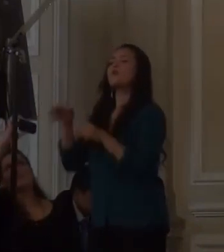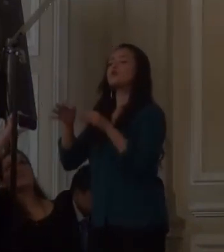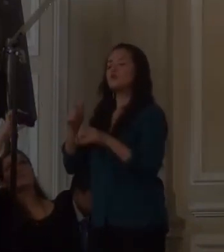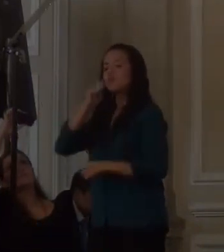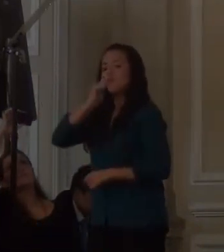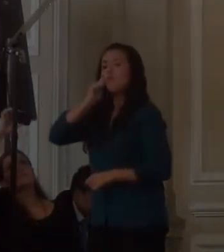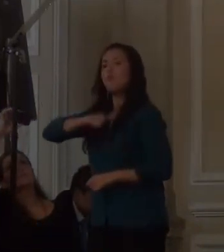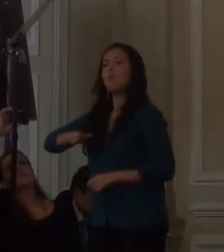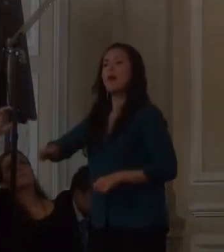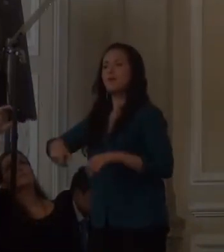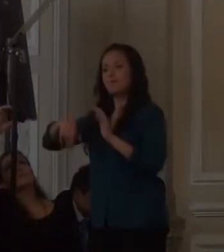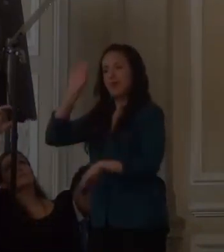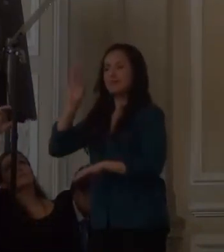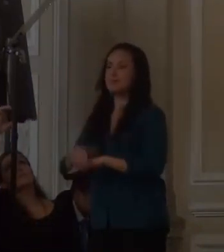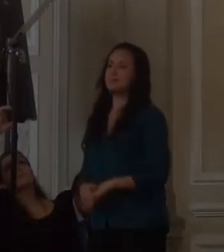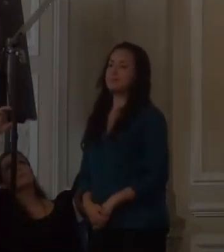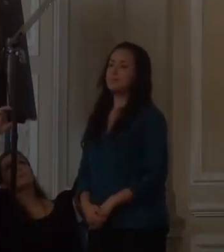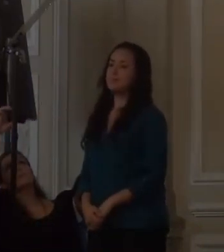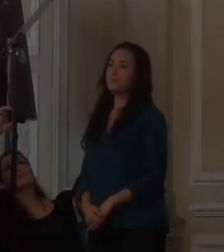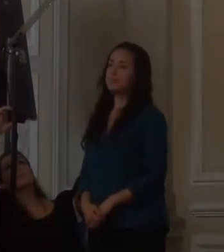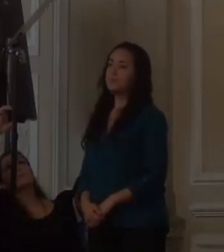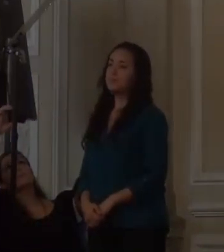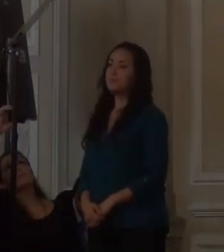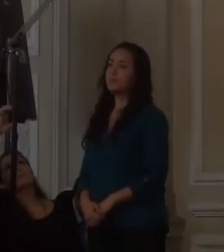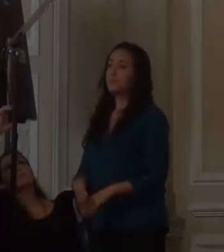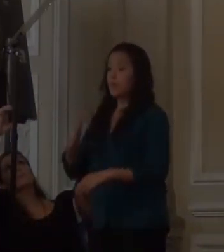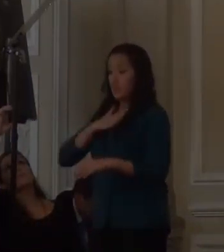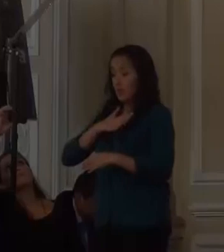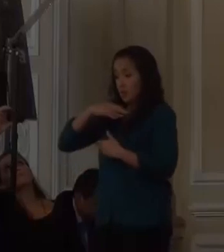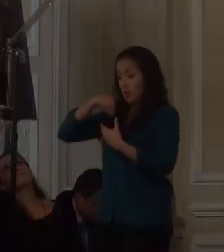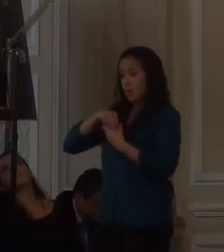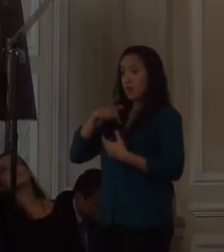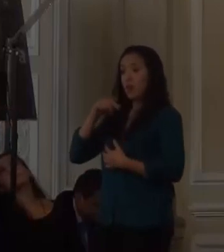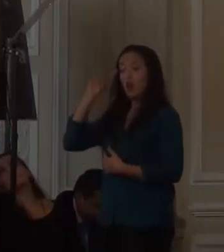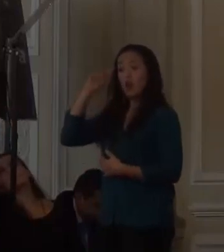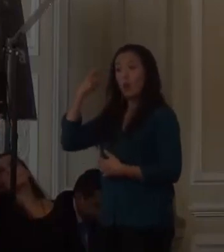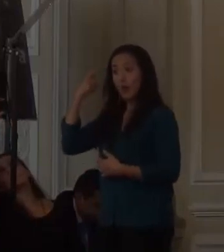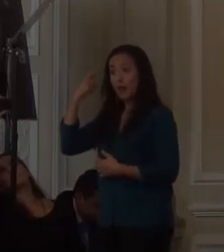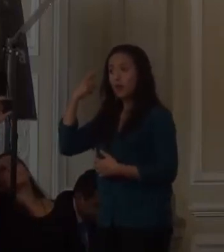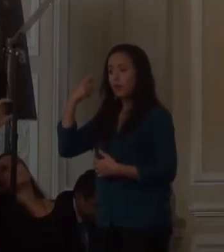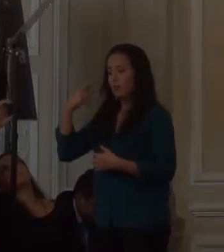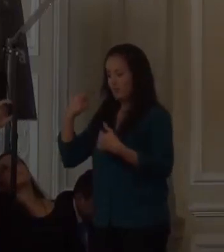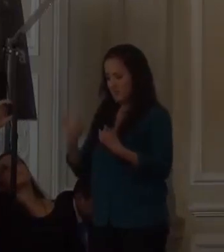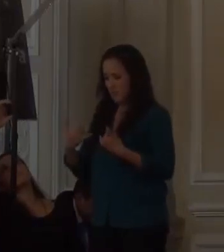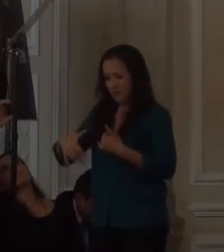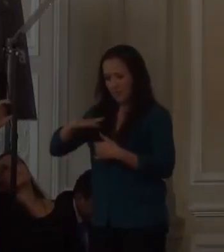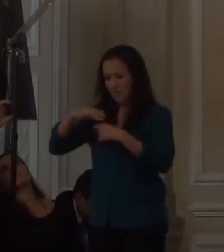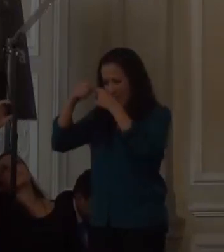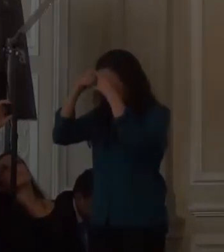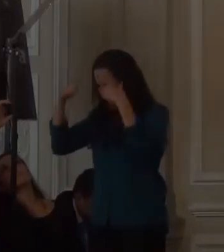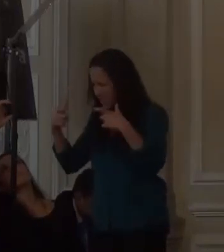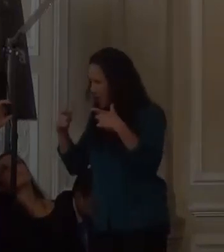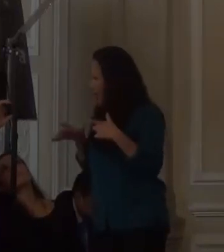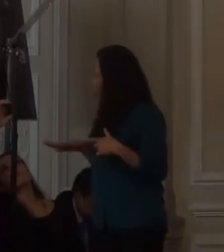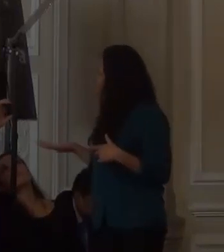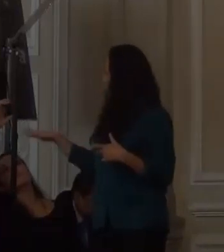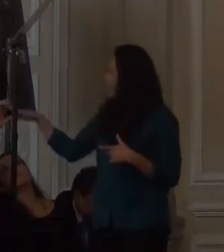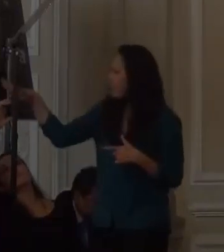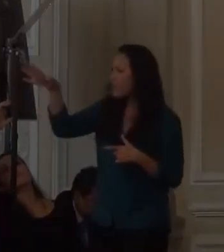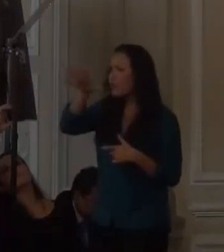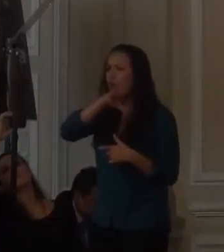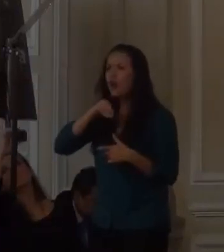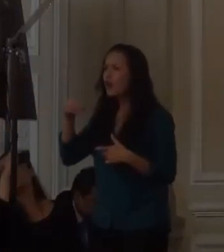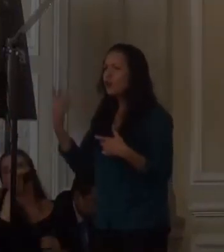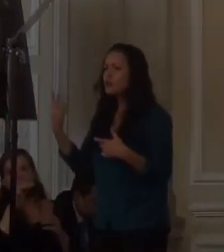más humano. Y hoy desde el gobierno, desde el Estado, con todos ustedes